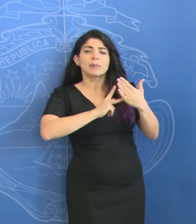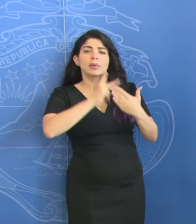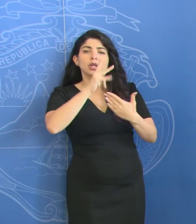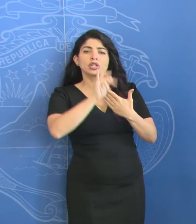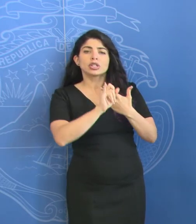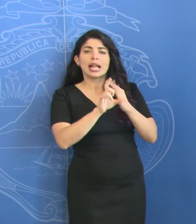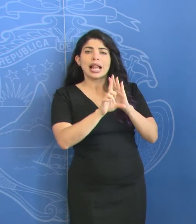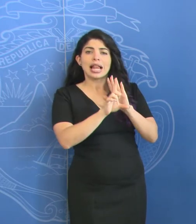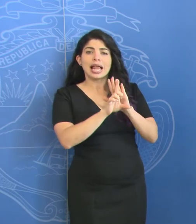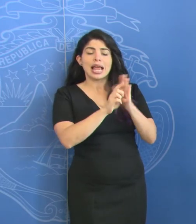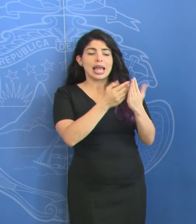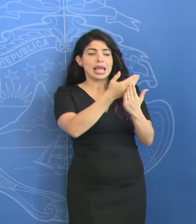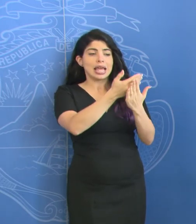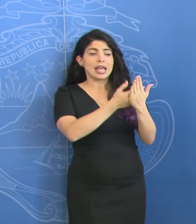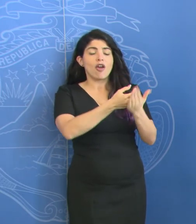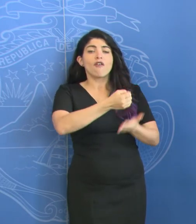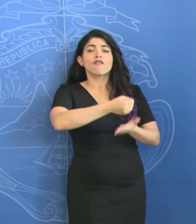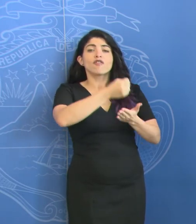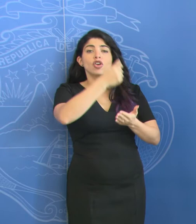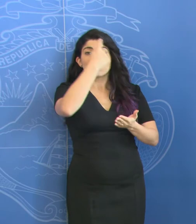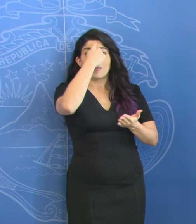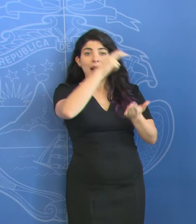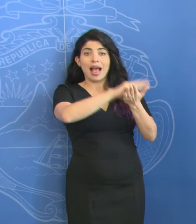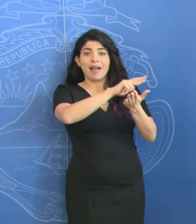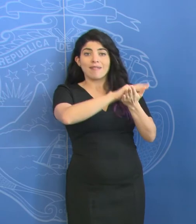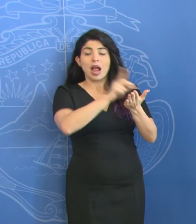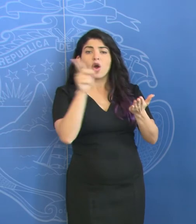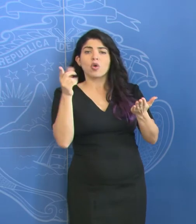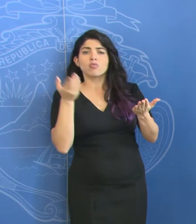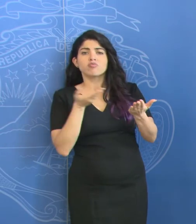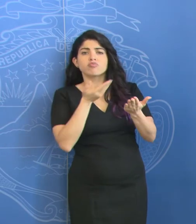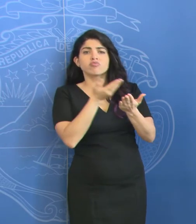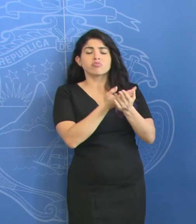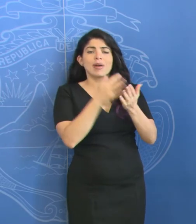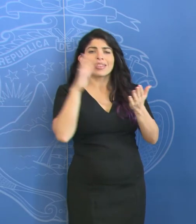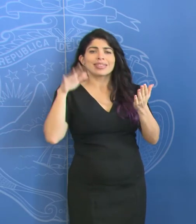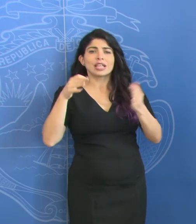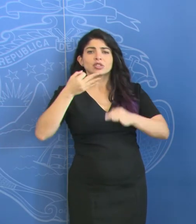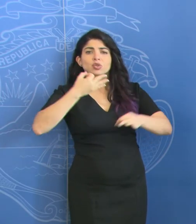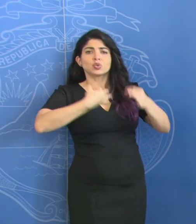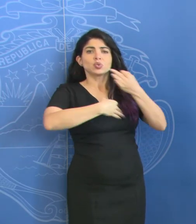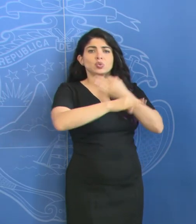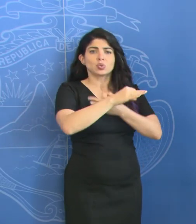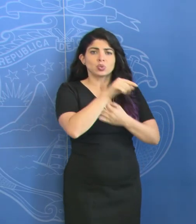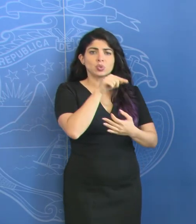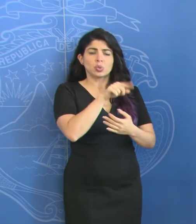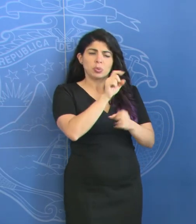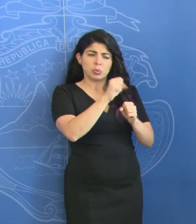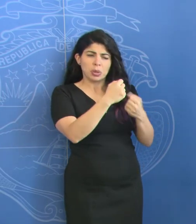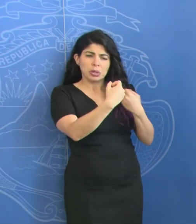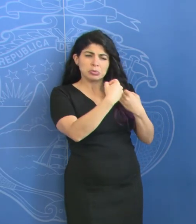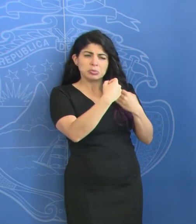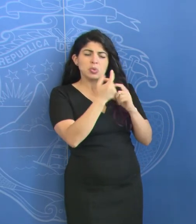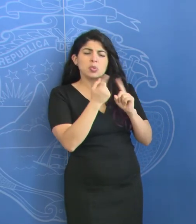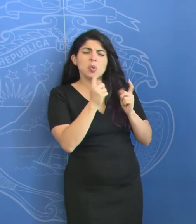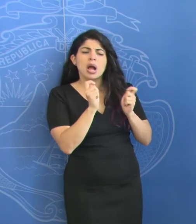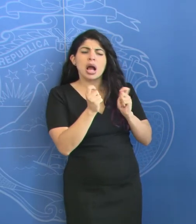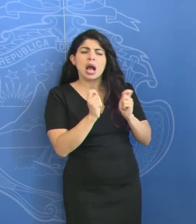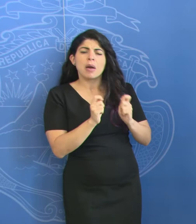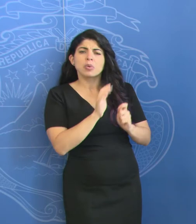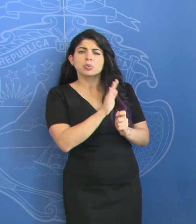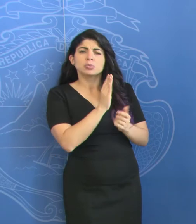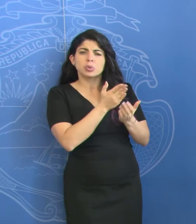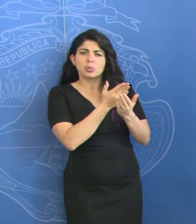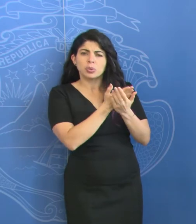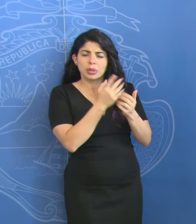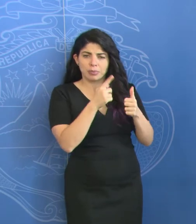texto sustitutivo al proyecto de ley de fondo de avales. No sé si tendrán detalle de en qué consiste en esos cambios que se propondrían, eso